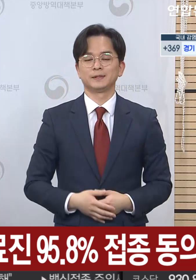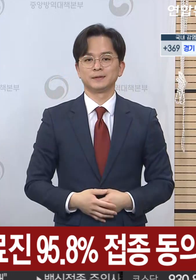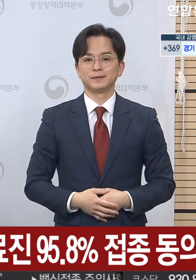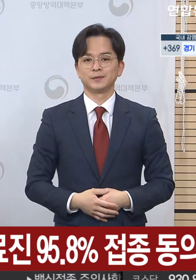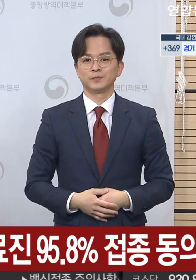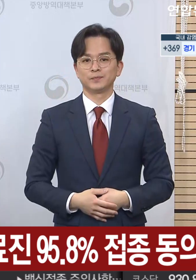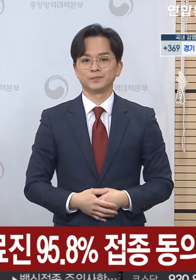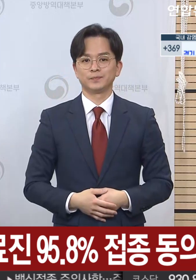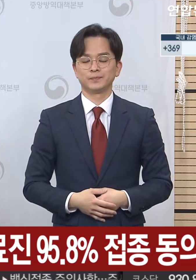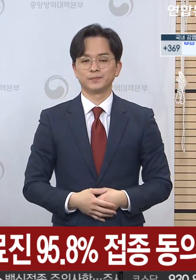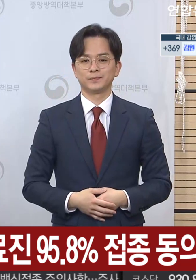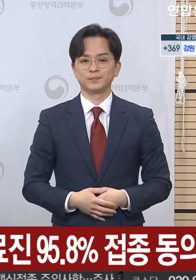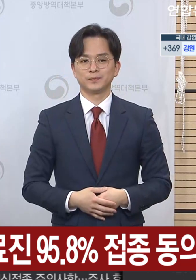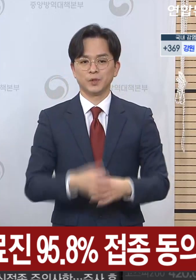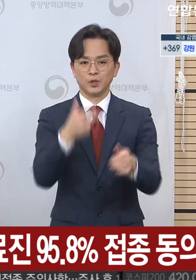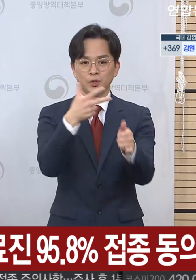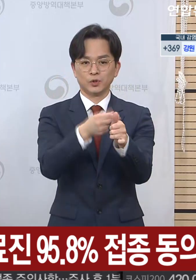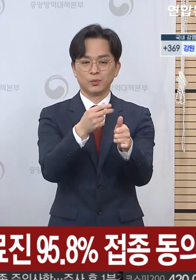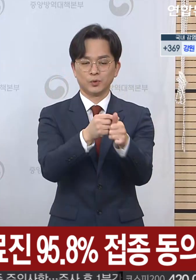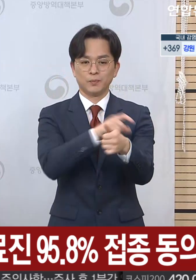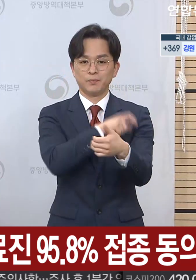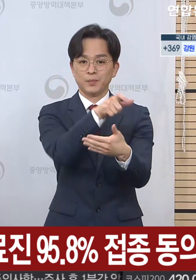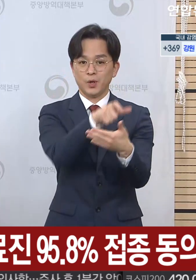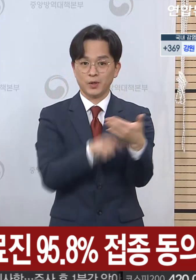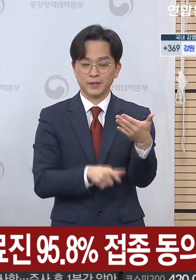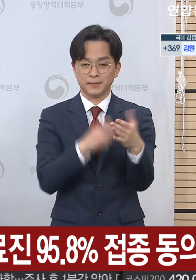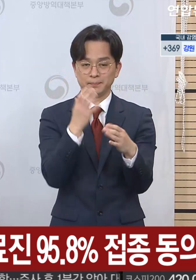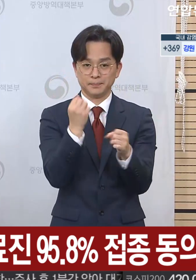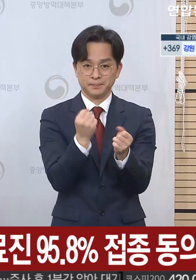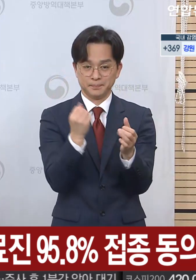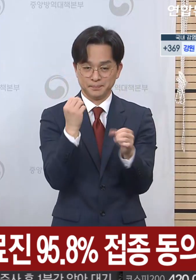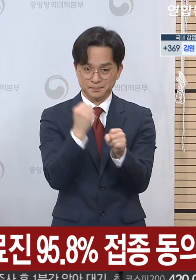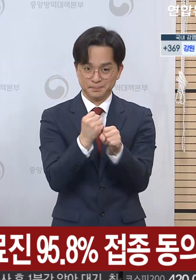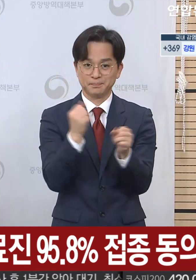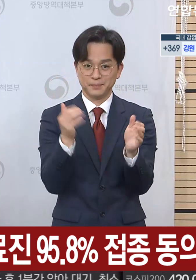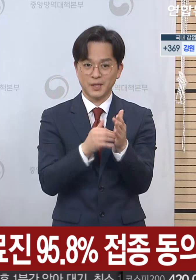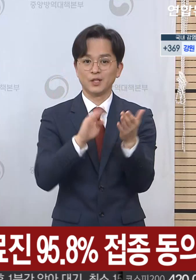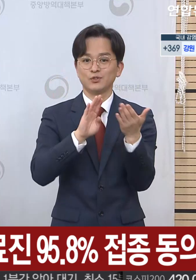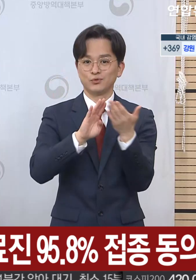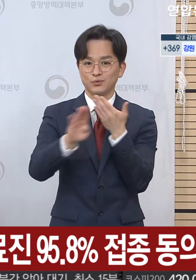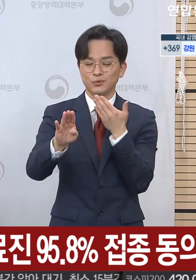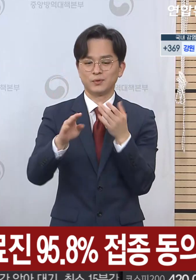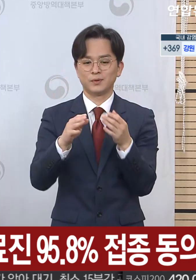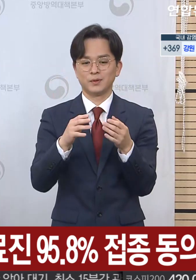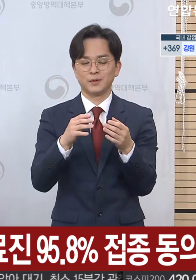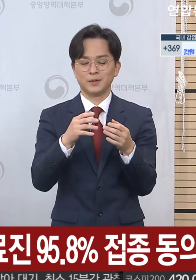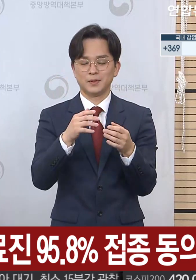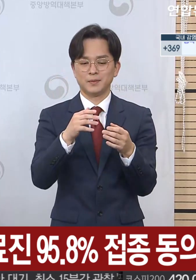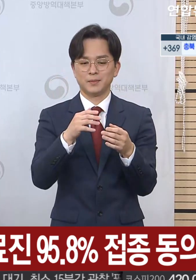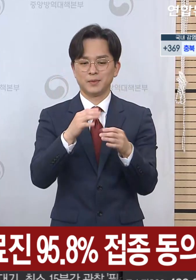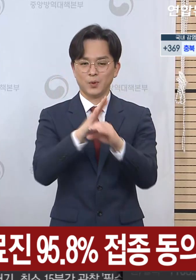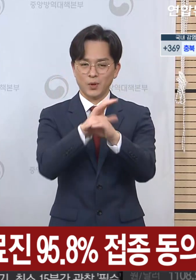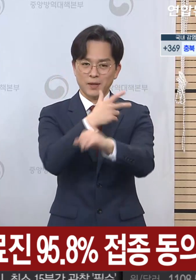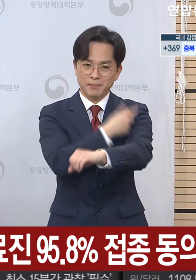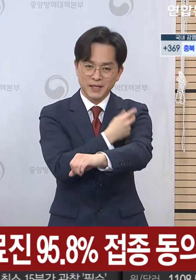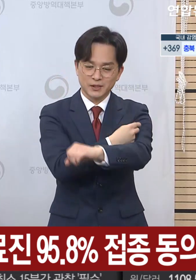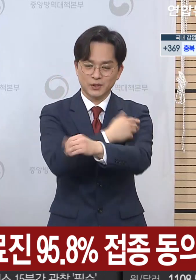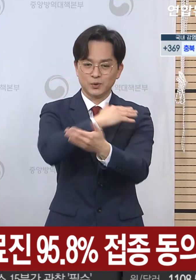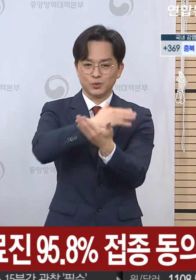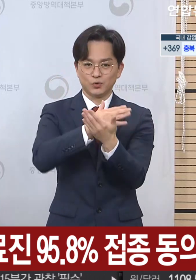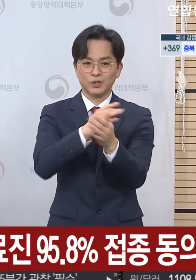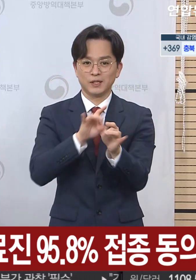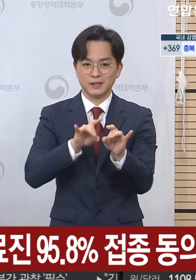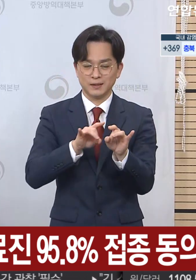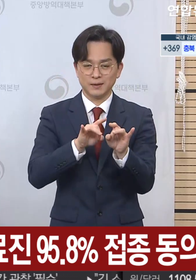추진단은 등록된 대상자들에 대한 원활한 접종 시행을 위해서 백신과 대상자의 특성에 따라 맞춤형 유통